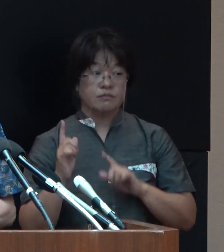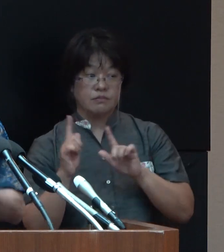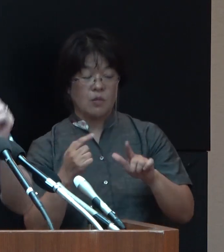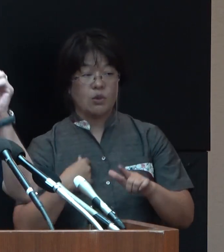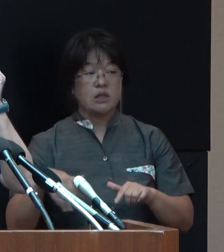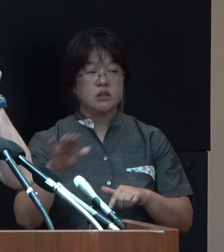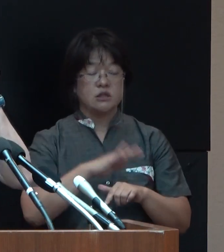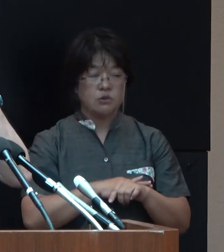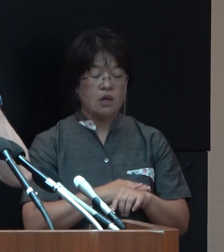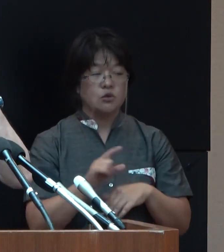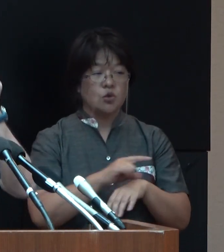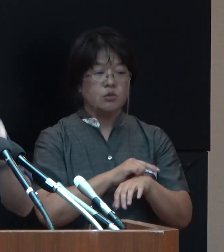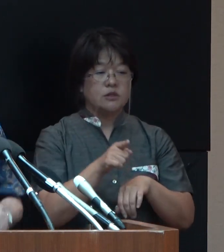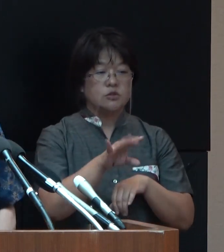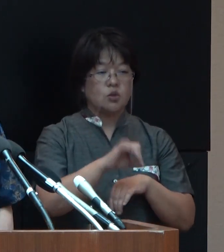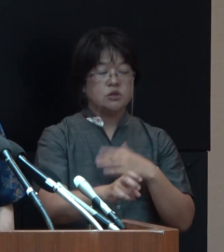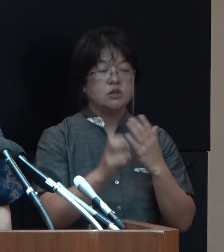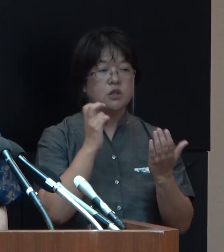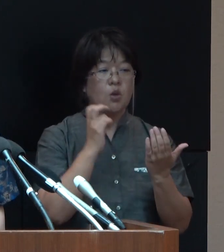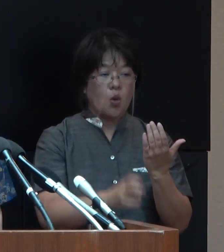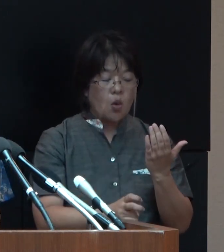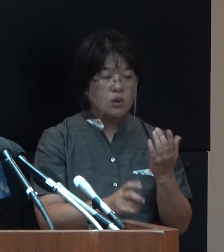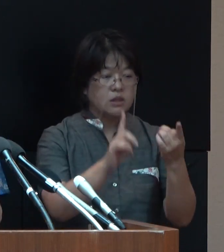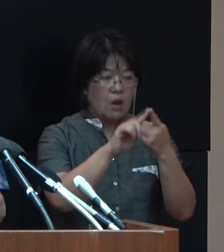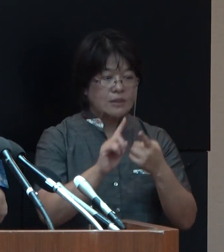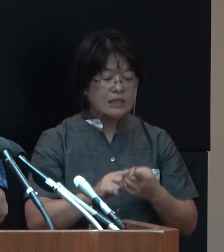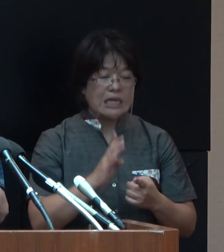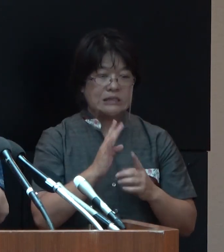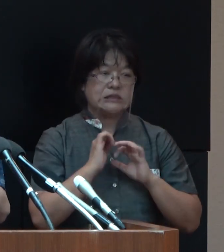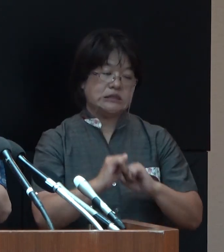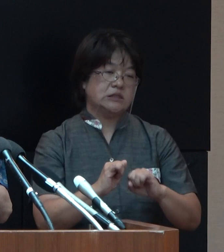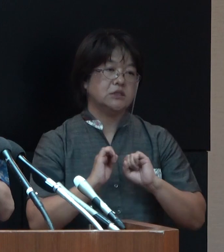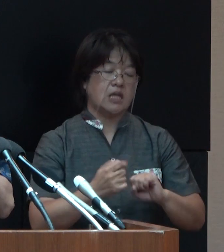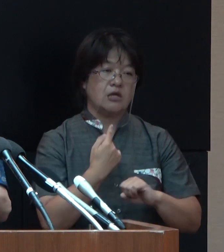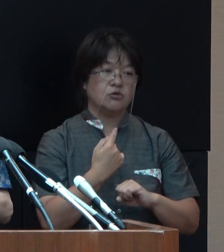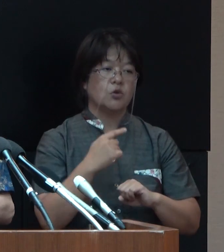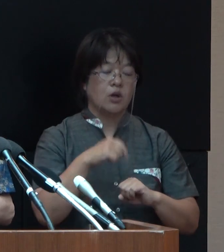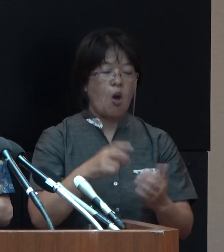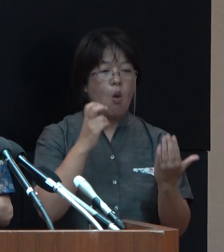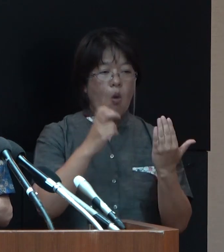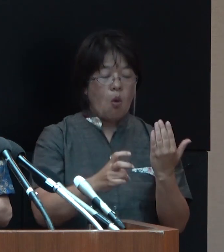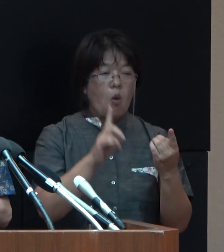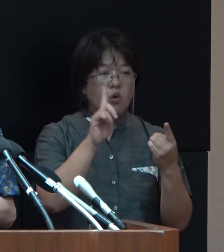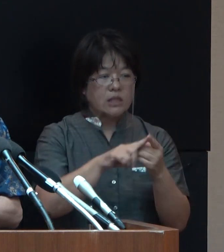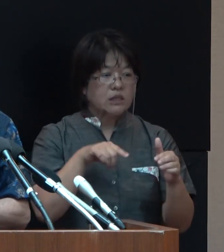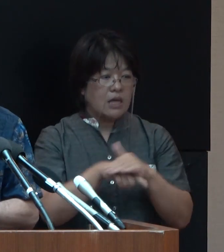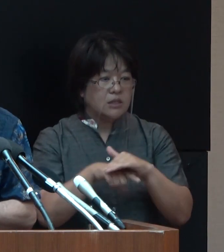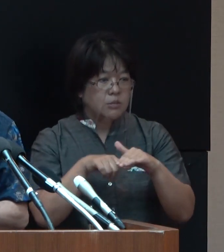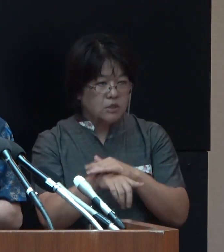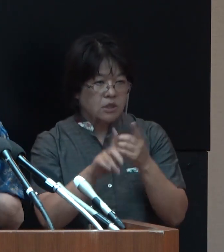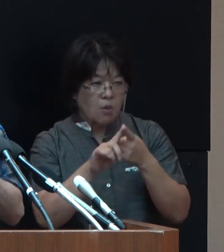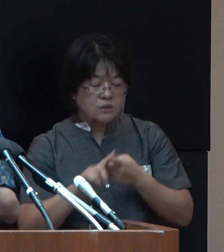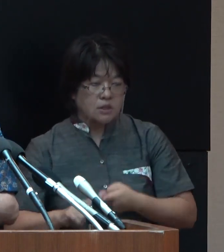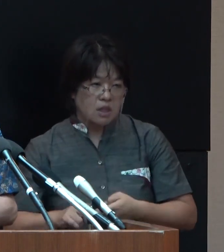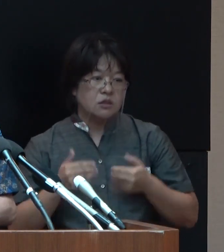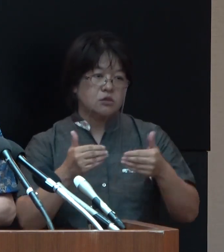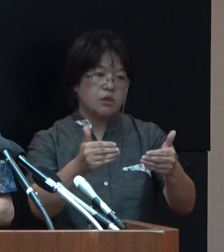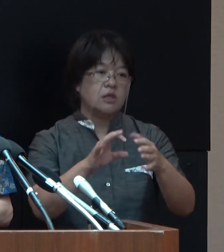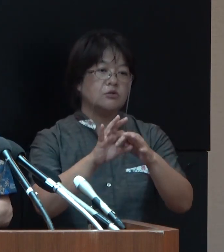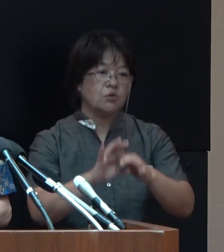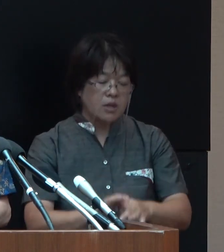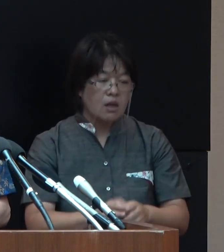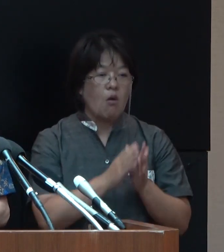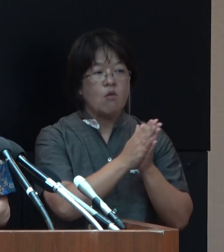24条第9項に基づいて実施をしていますので、やはりその法的な根拠はそこにありますから、そこ